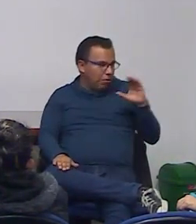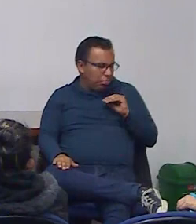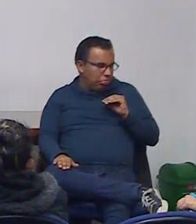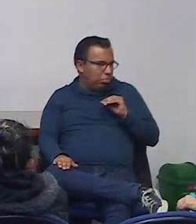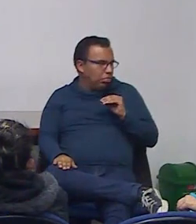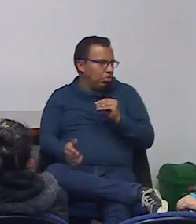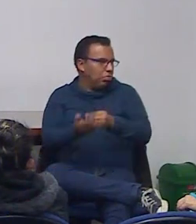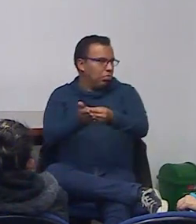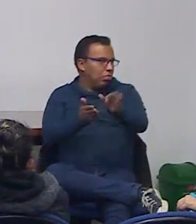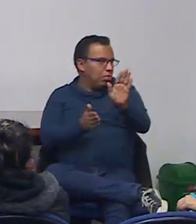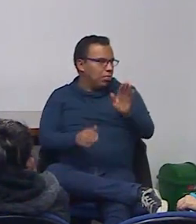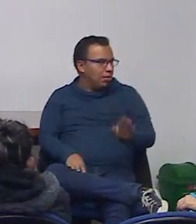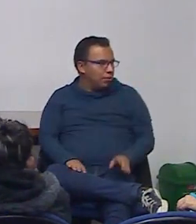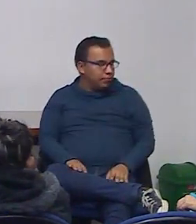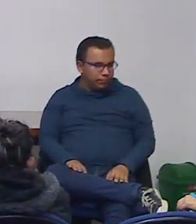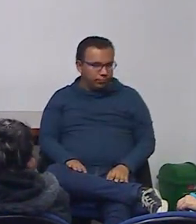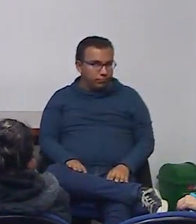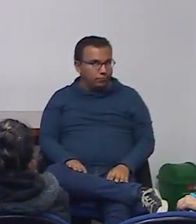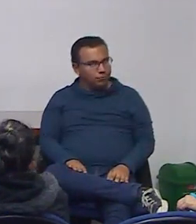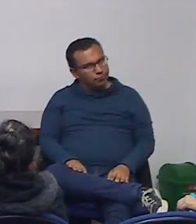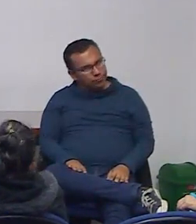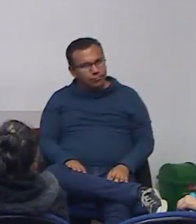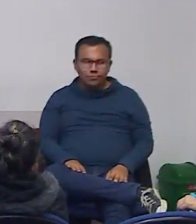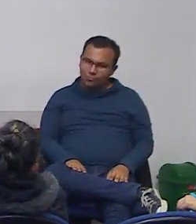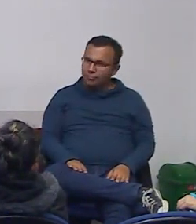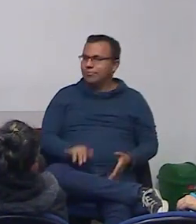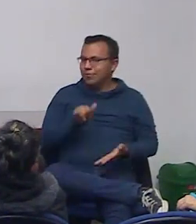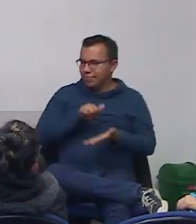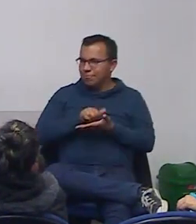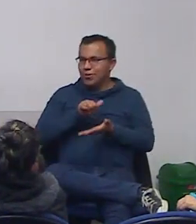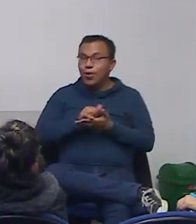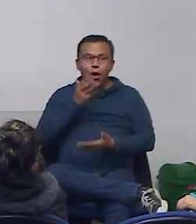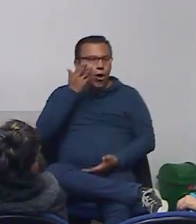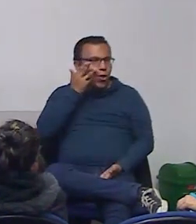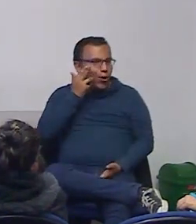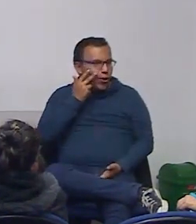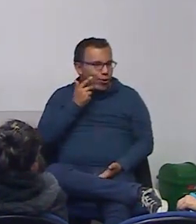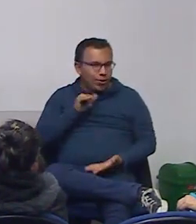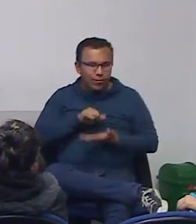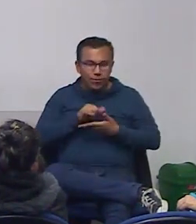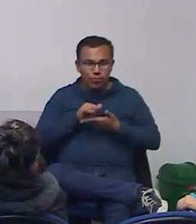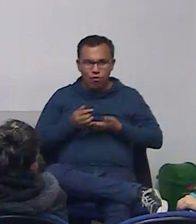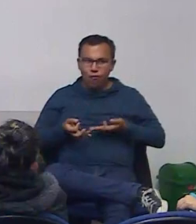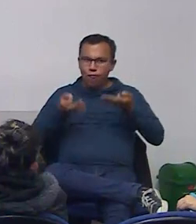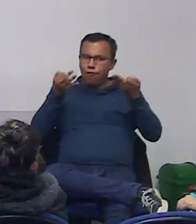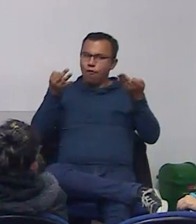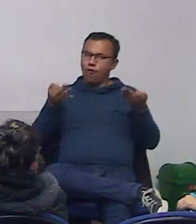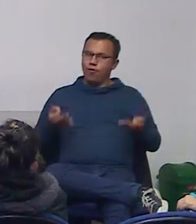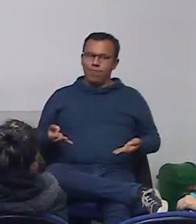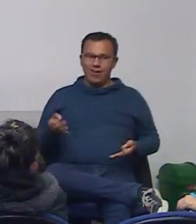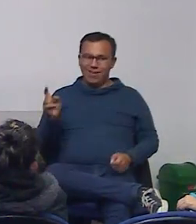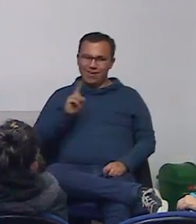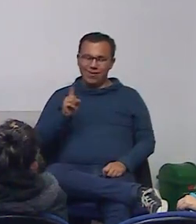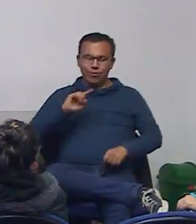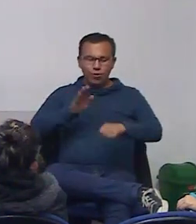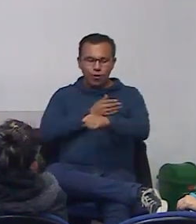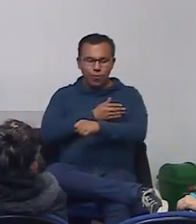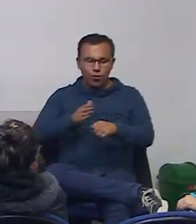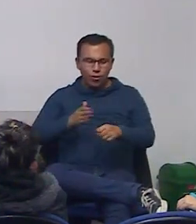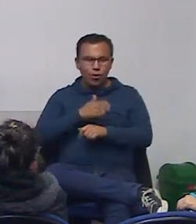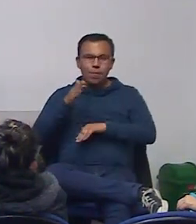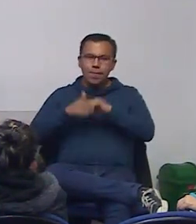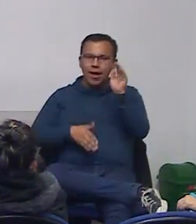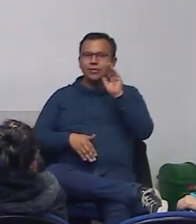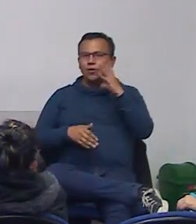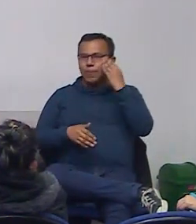Sí entonces pues ese tipo de cosas son las a las que nos enfrentamos a diario que no es tan formal como les digo con con el tema de la música sino por la